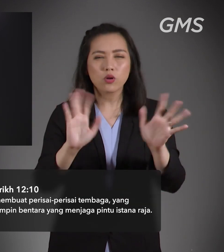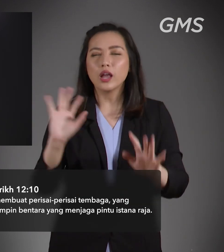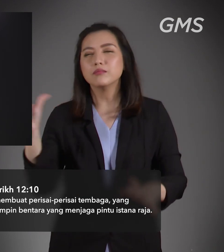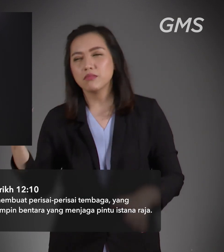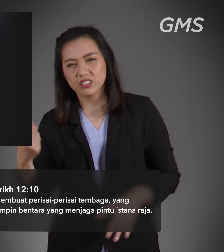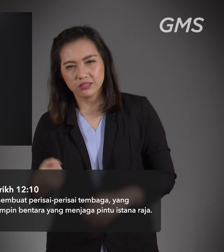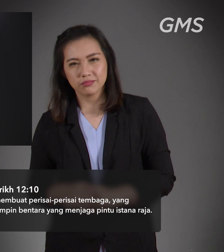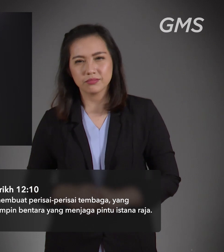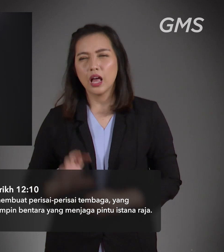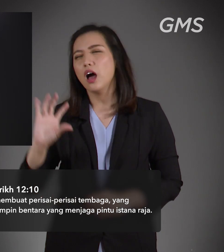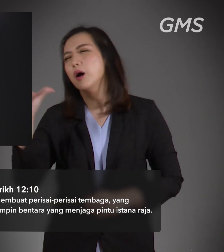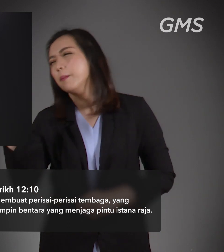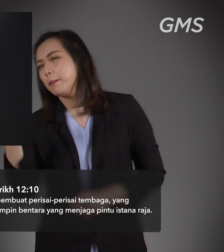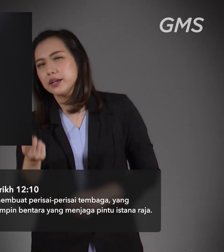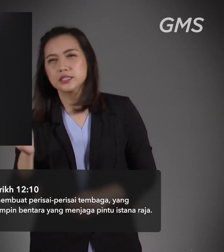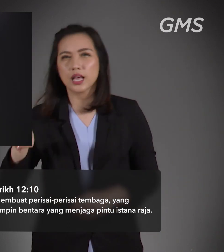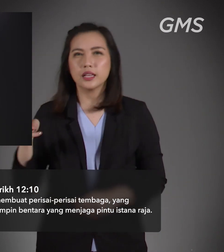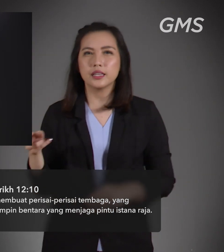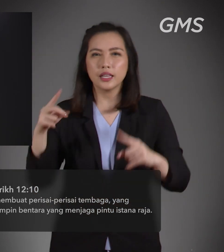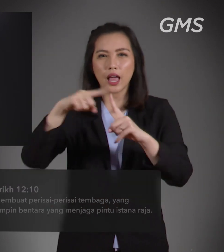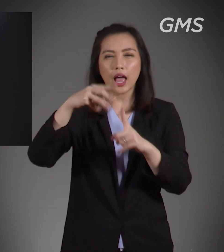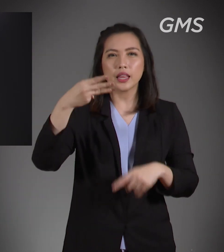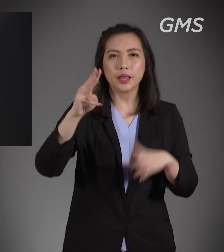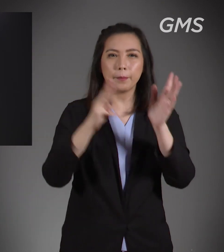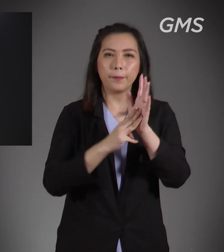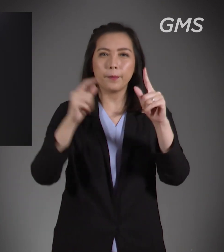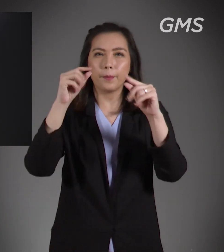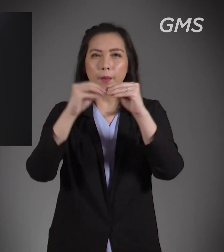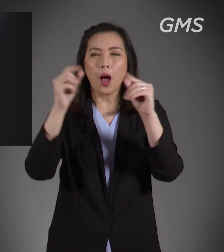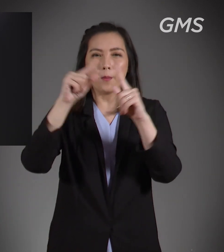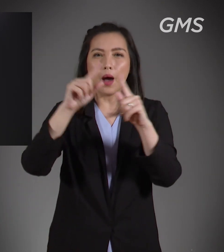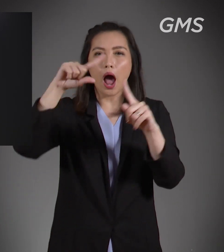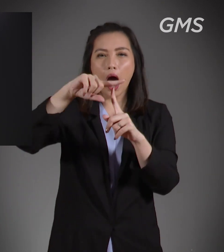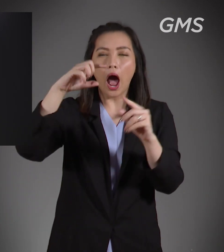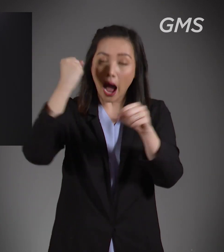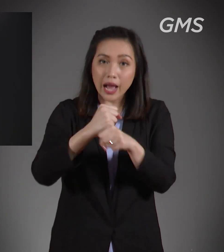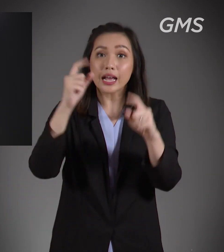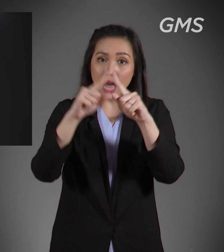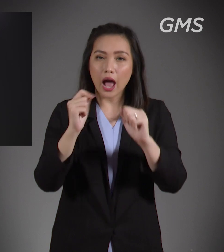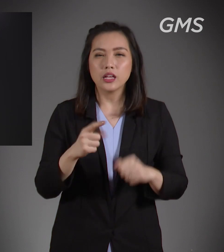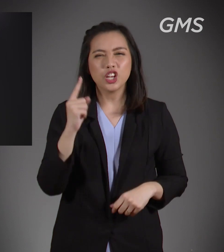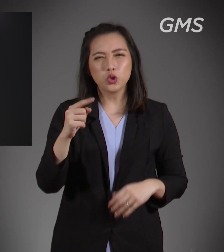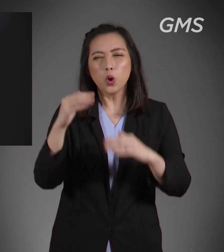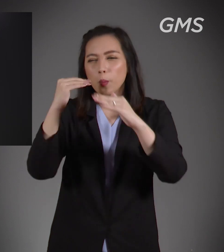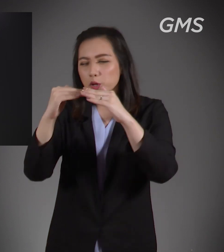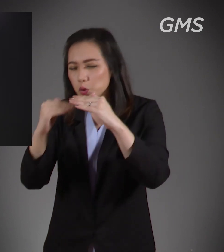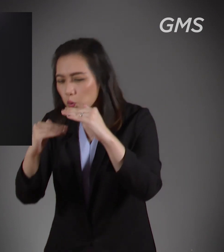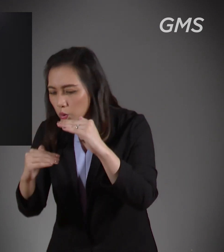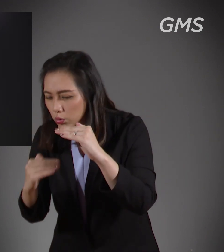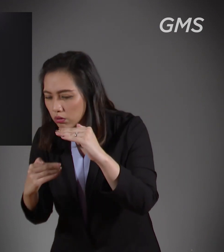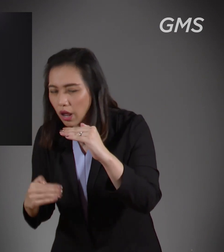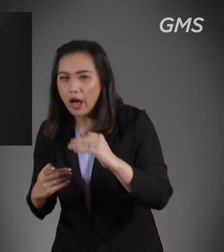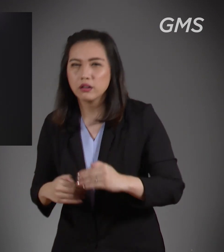ganti tembaga. Itu bicara tentang penurunan kualitas hidup, kualitas rohani dulu. Ternyata juga berujung